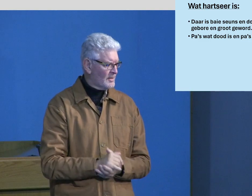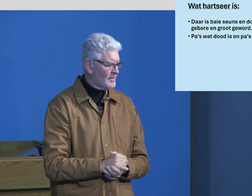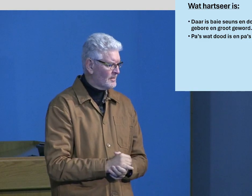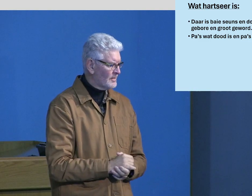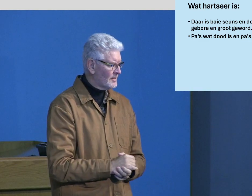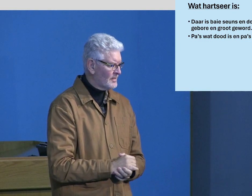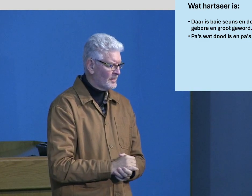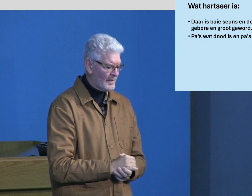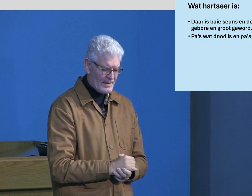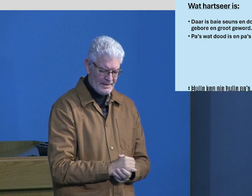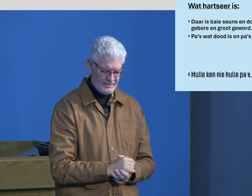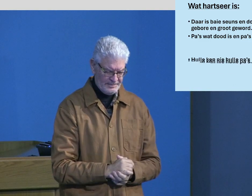is belangrik.